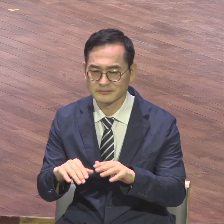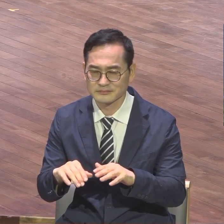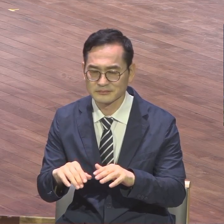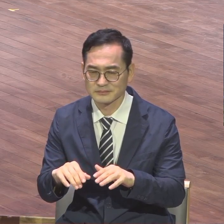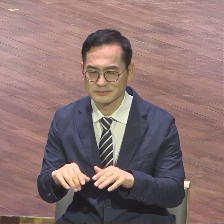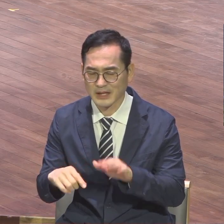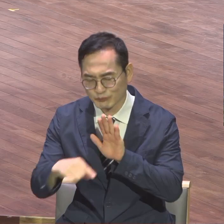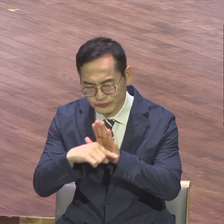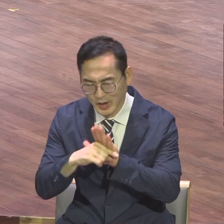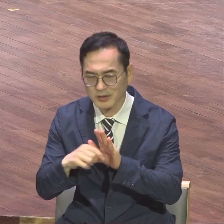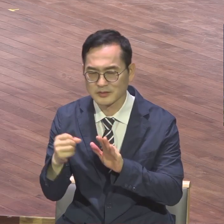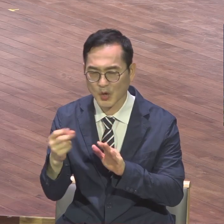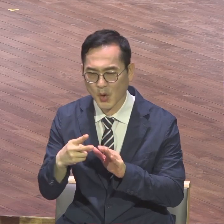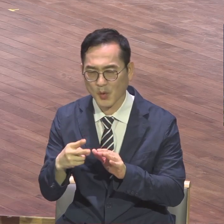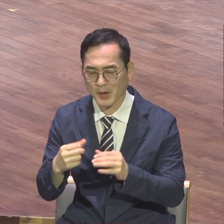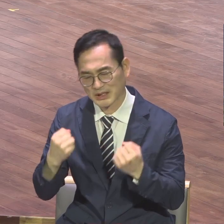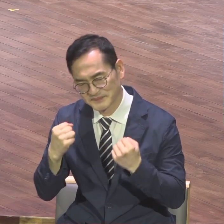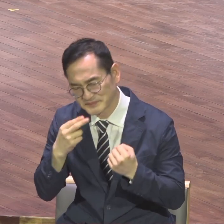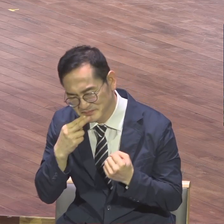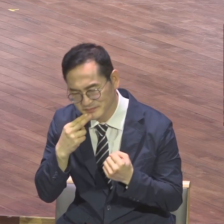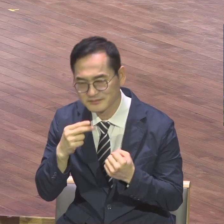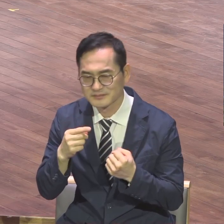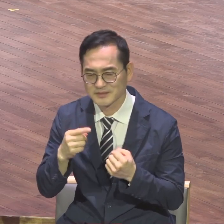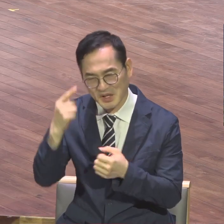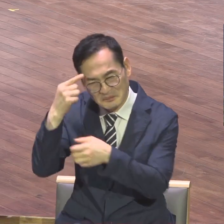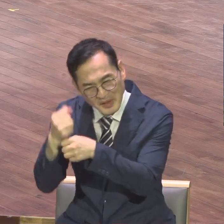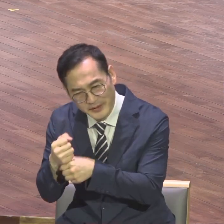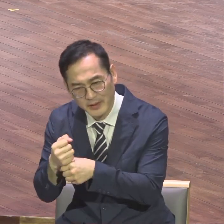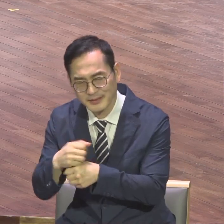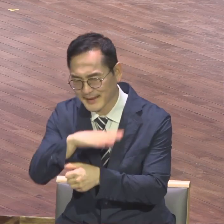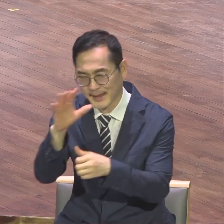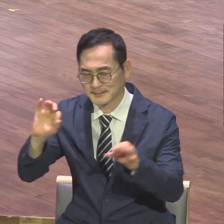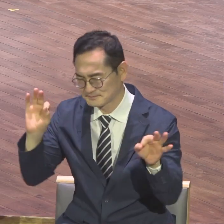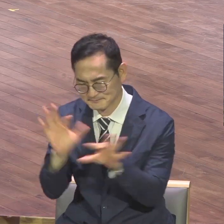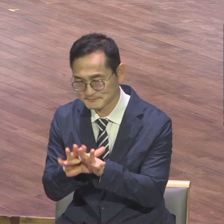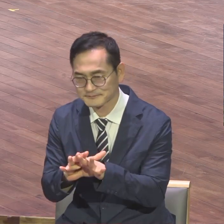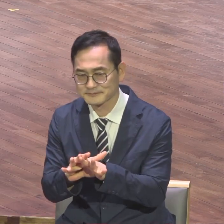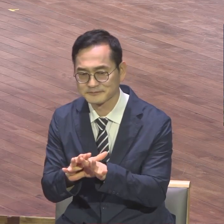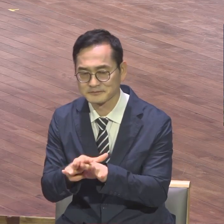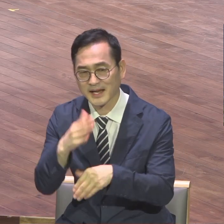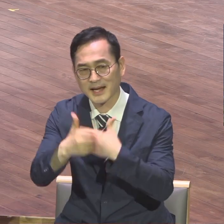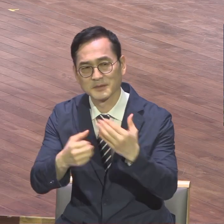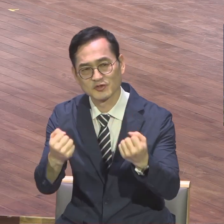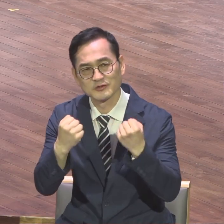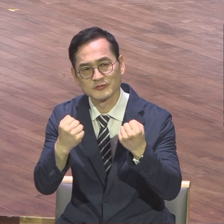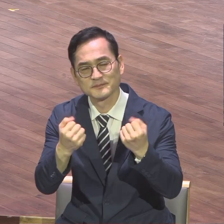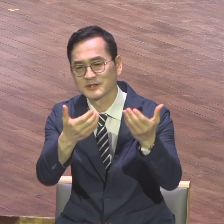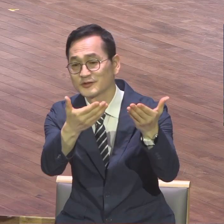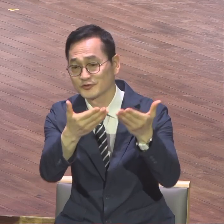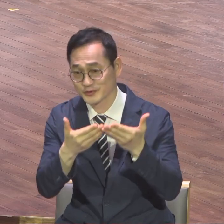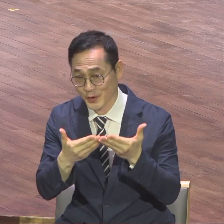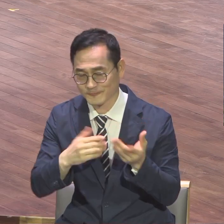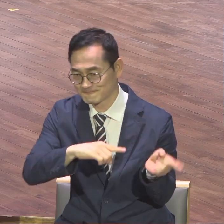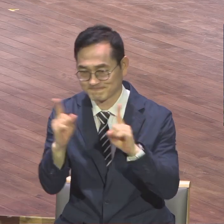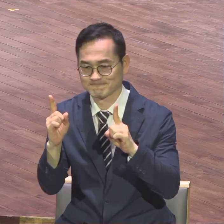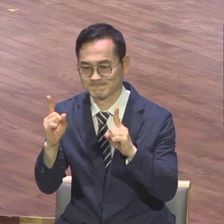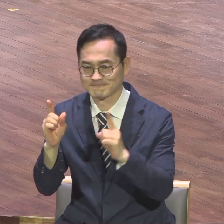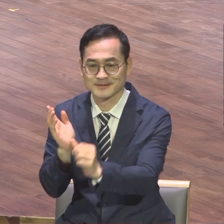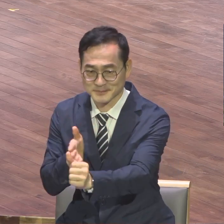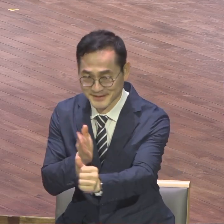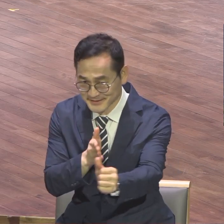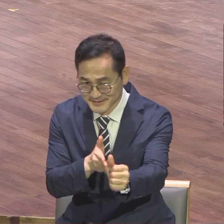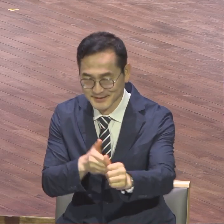바랍니다. 모든 편견 다 모든 거 다 내려놓고 감사의 망대가